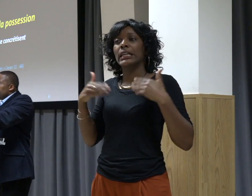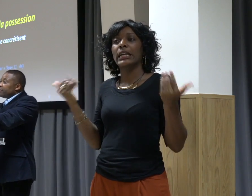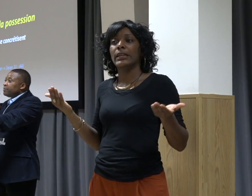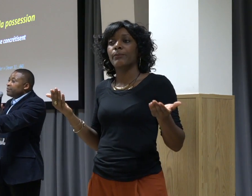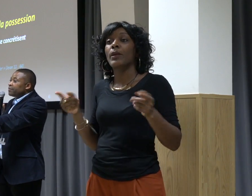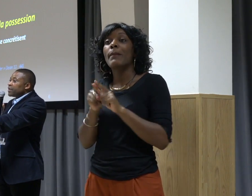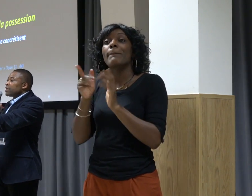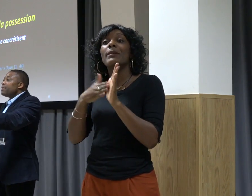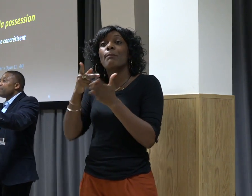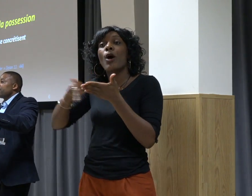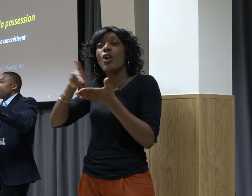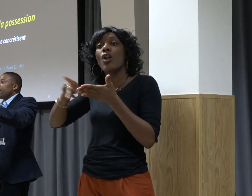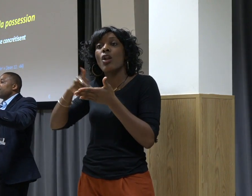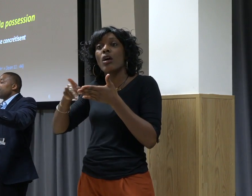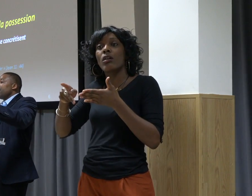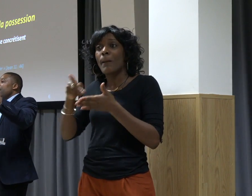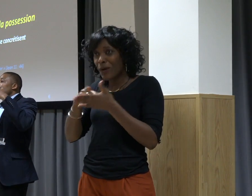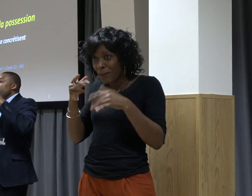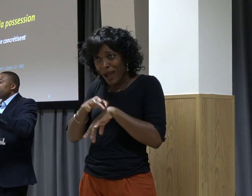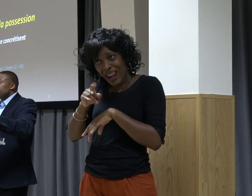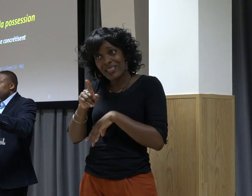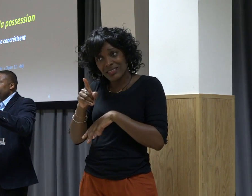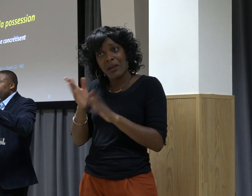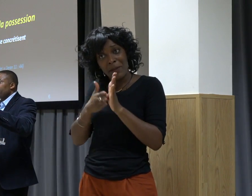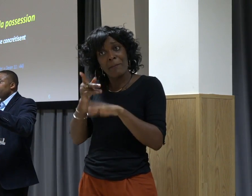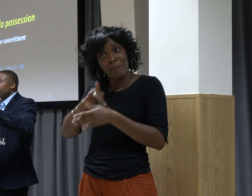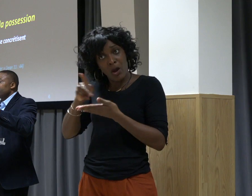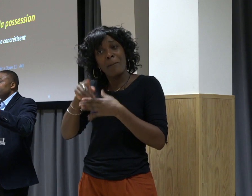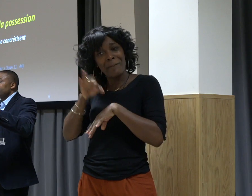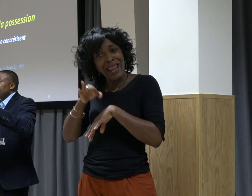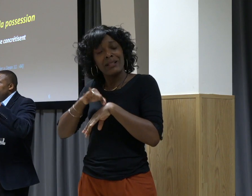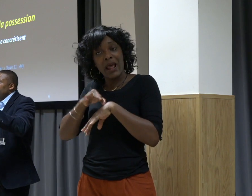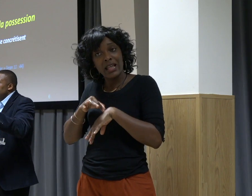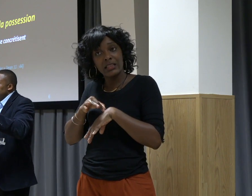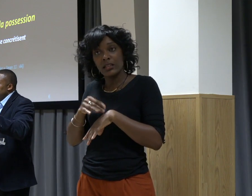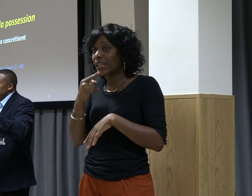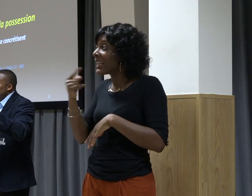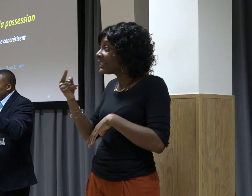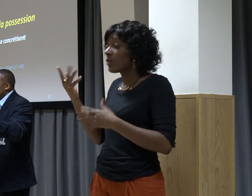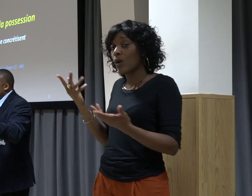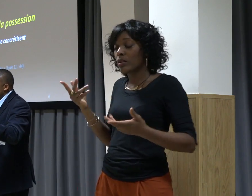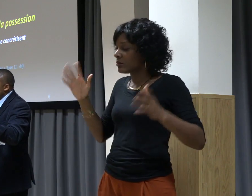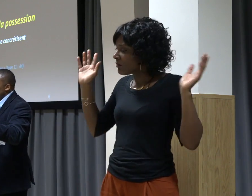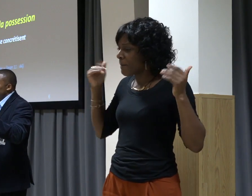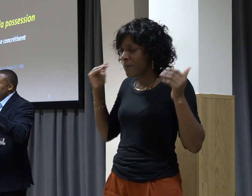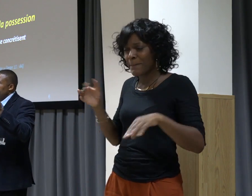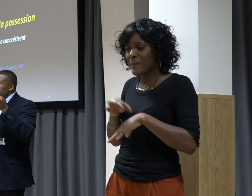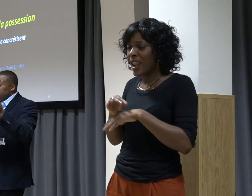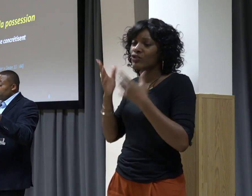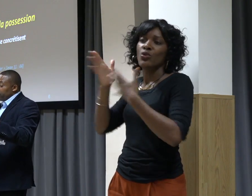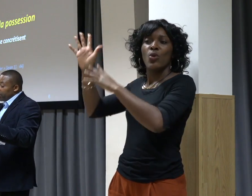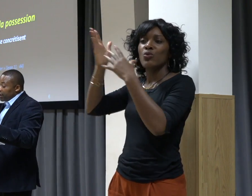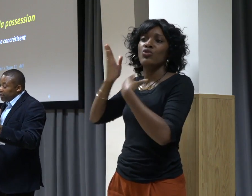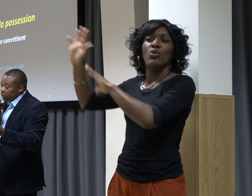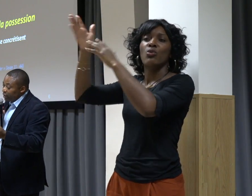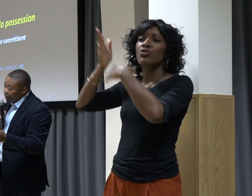Paul. C'est-à-dire même dans sa maladie, Paul était dans la mentalité d'un vainqueur